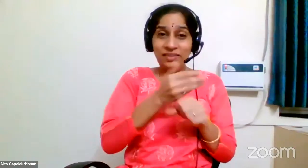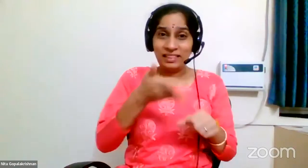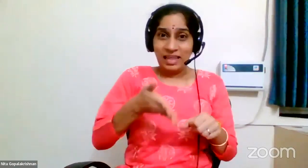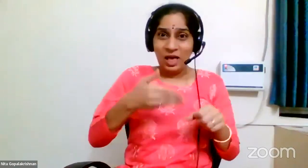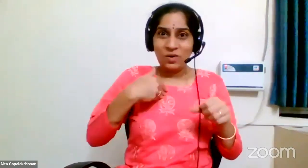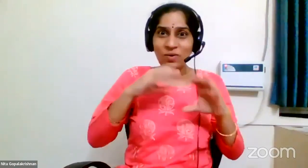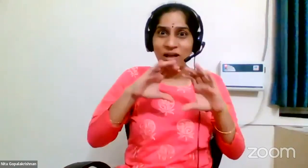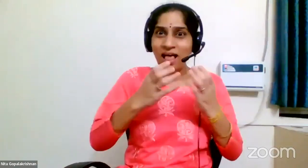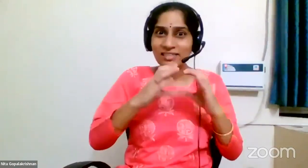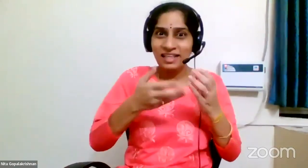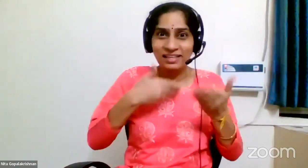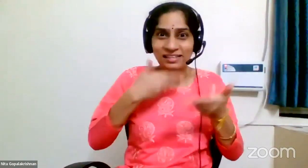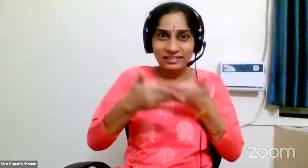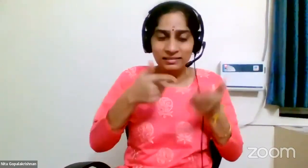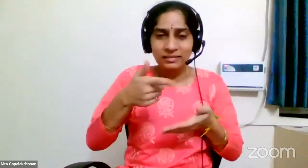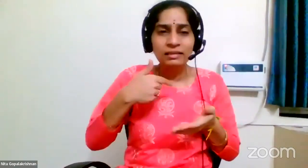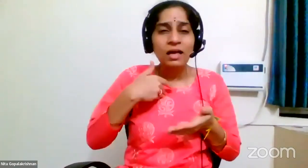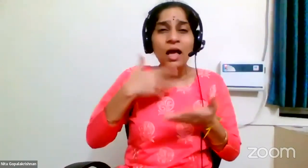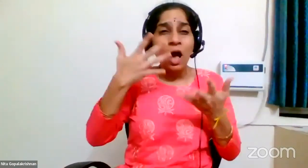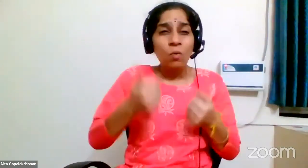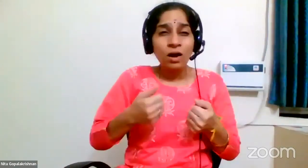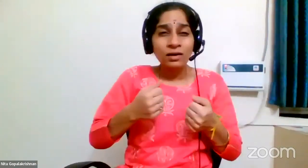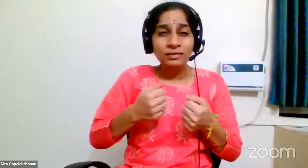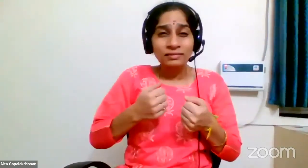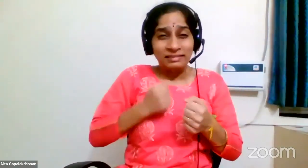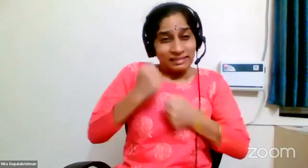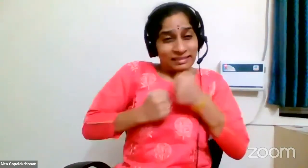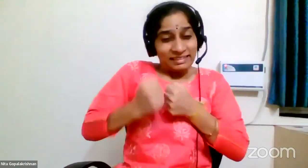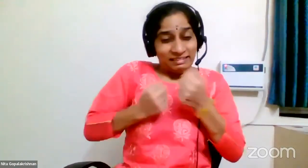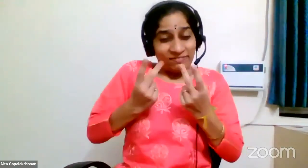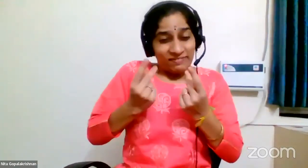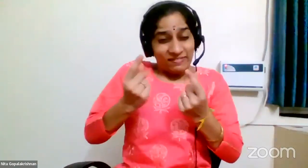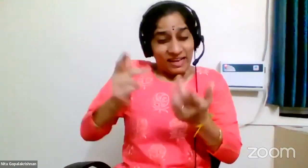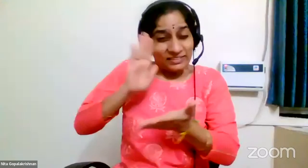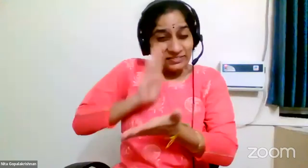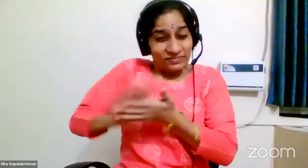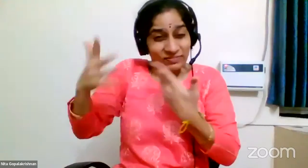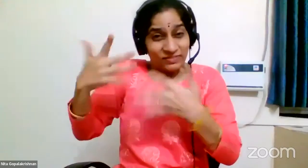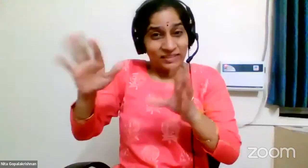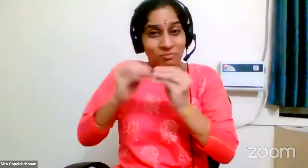इसलिए मैं आप लोगों के साथ अन्याय नहीं करना चाहता। और